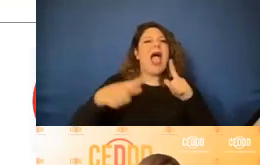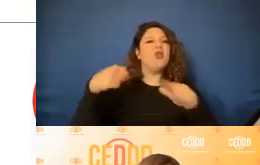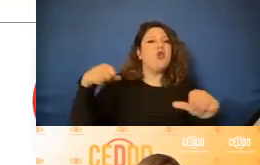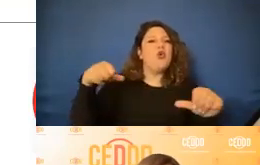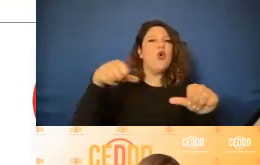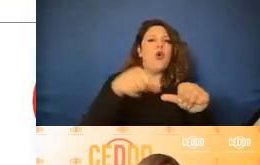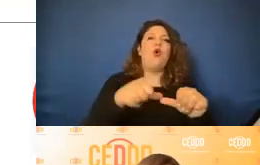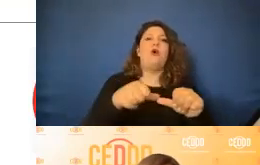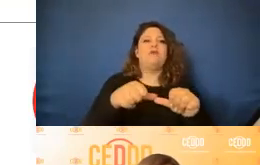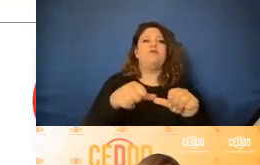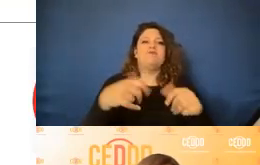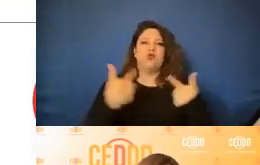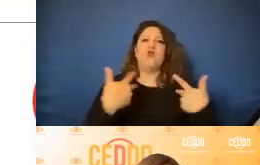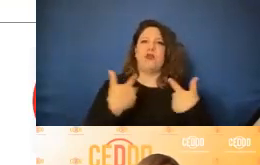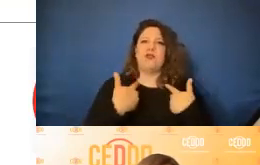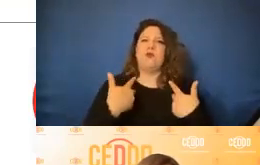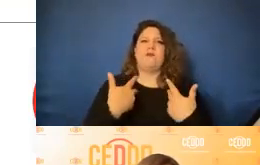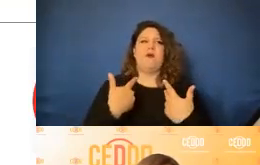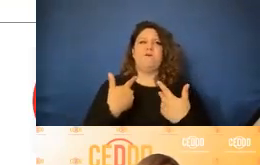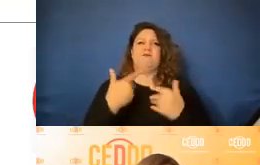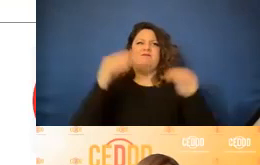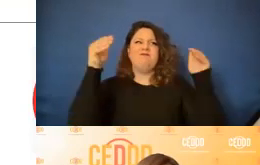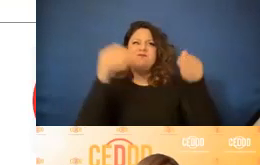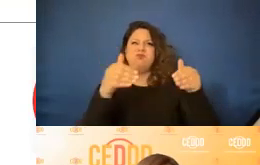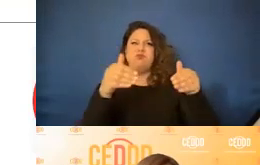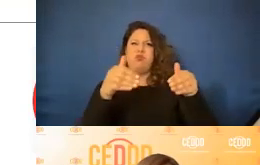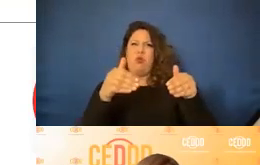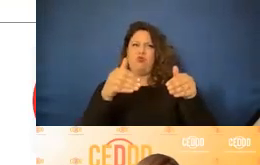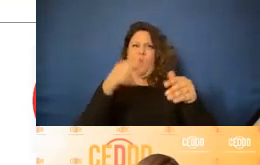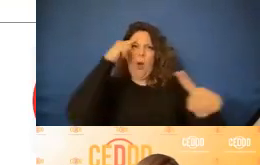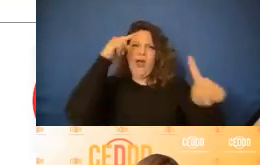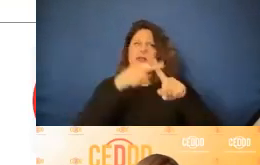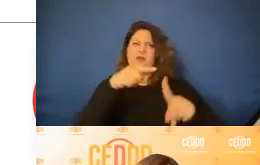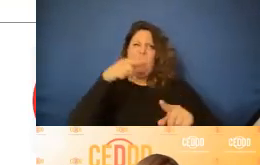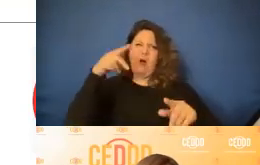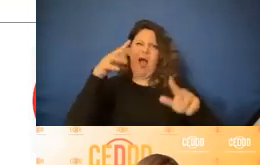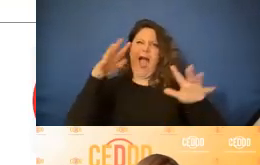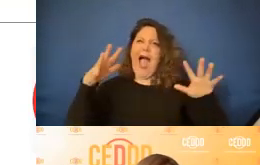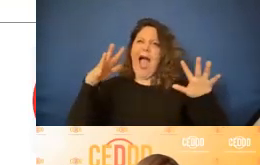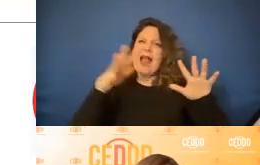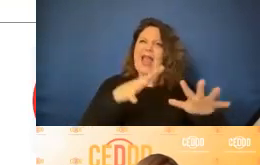acciones intencionadas, negativas, de ataque constante,